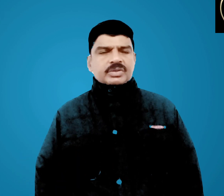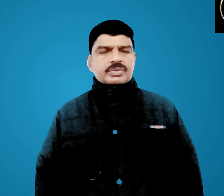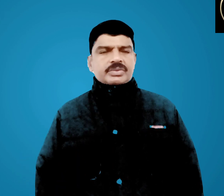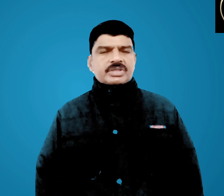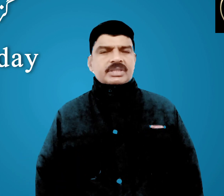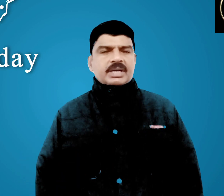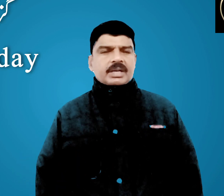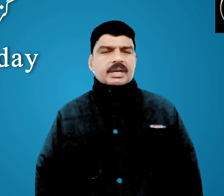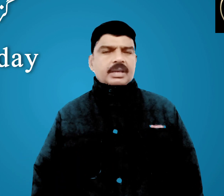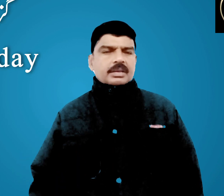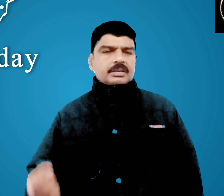गुज़श्ता कल